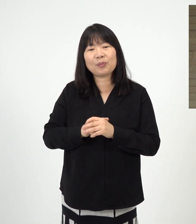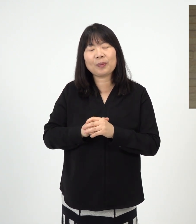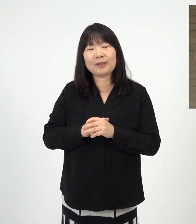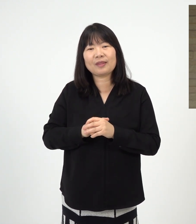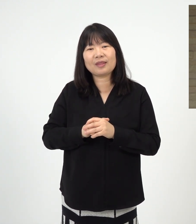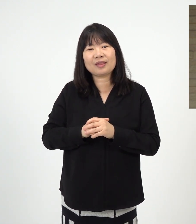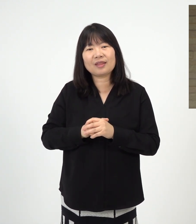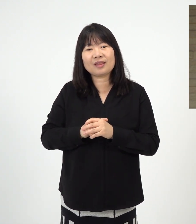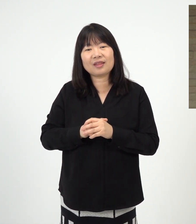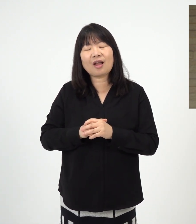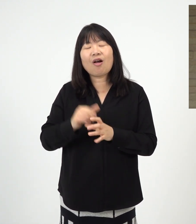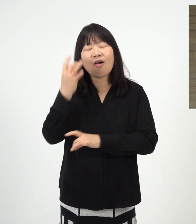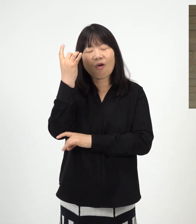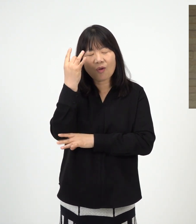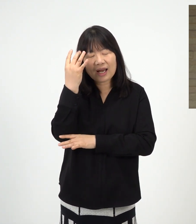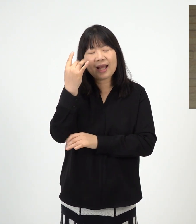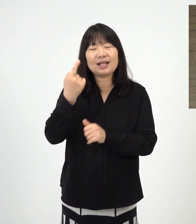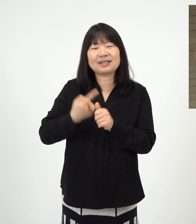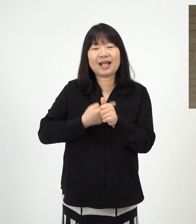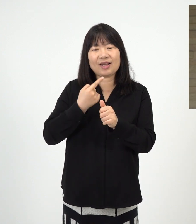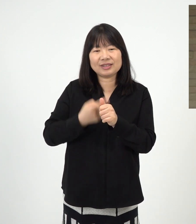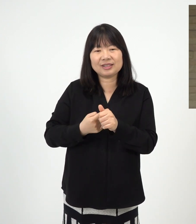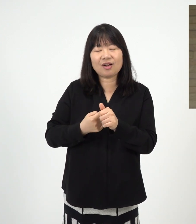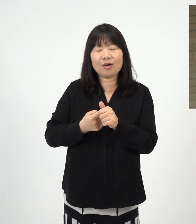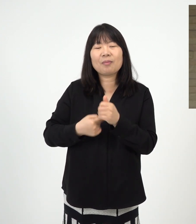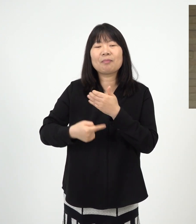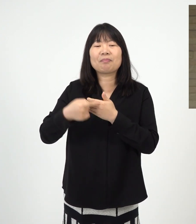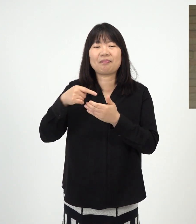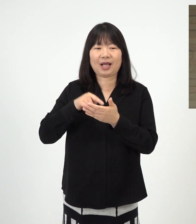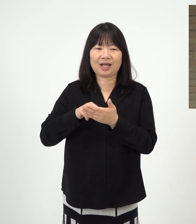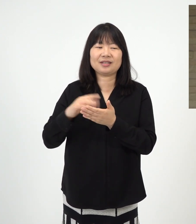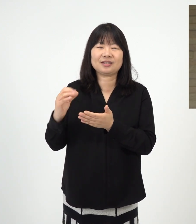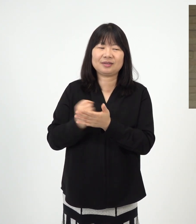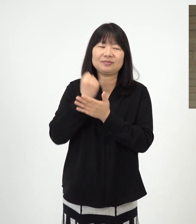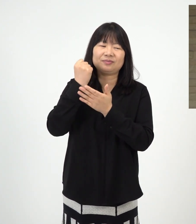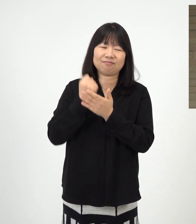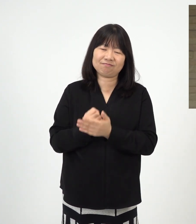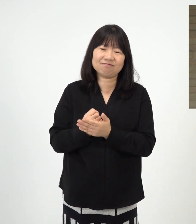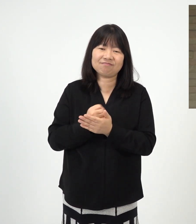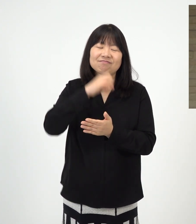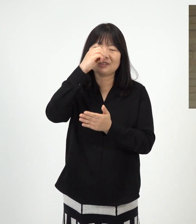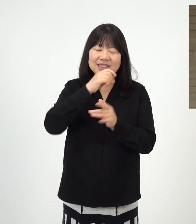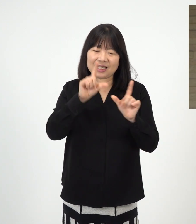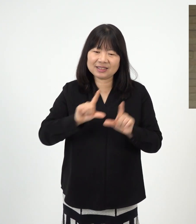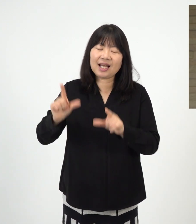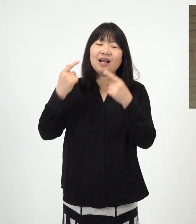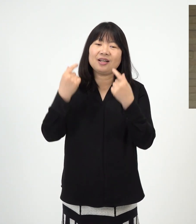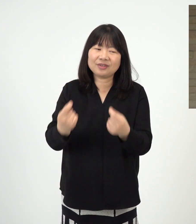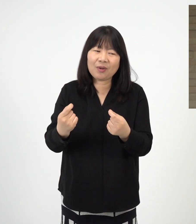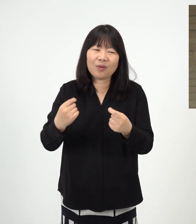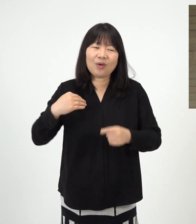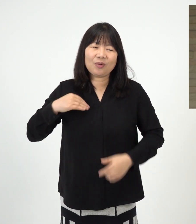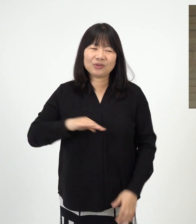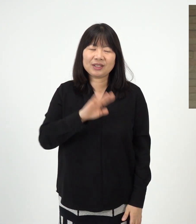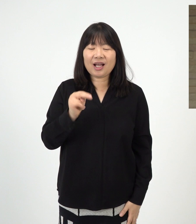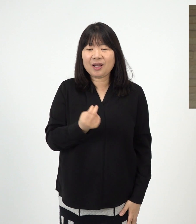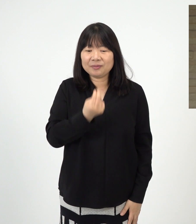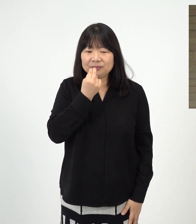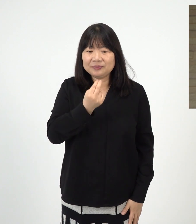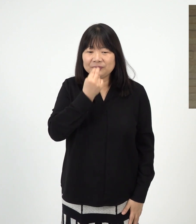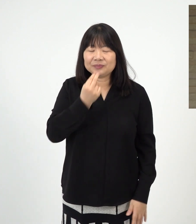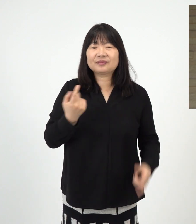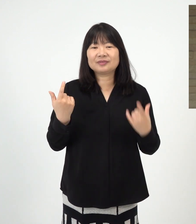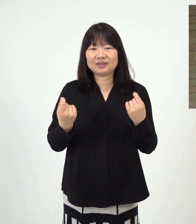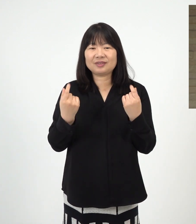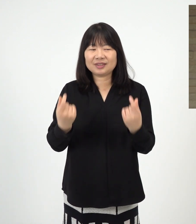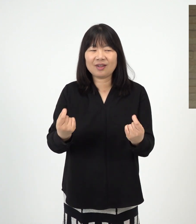얘기일까요? 본성. 그게 그냥 삶이에요. 마치 우리가 숨을 쉬는 것처럼.